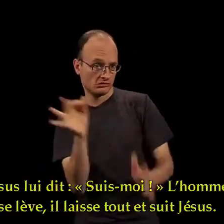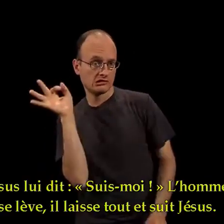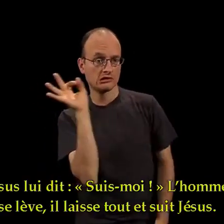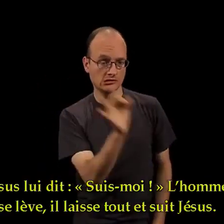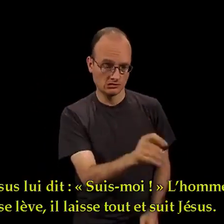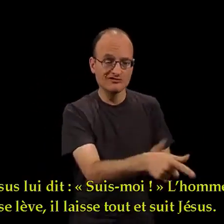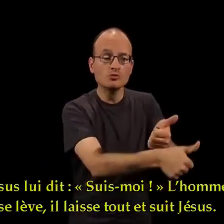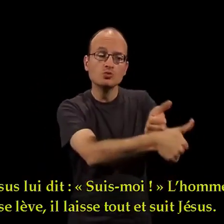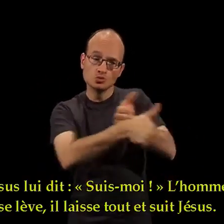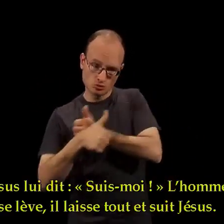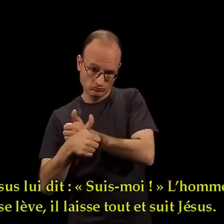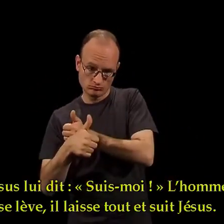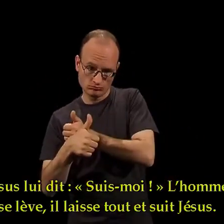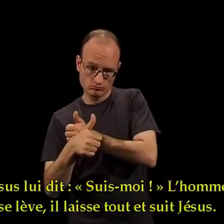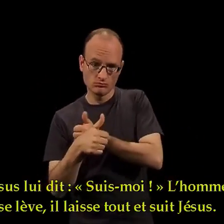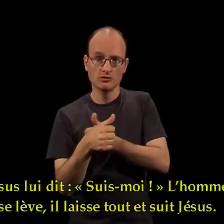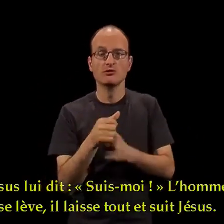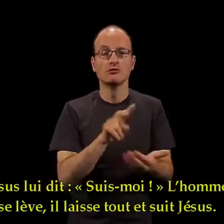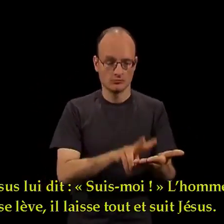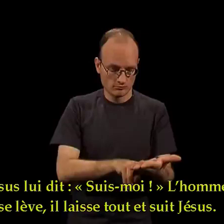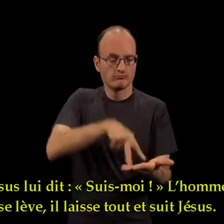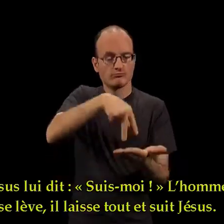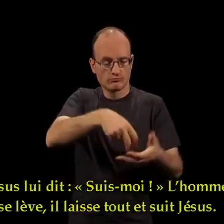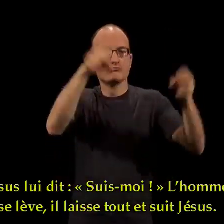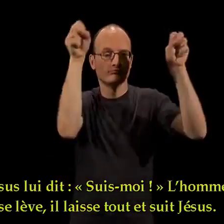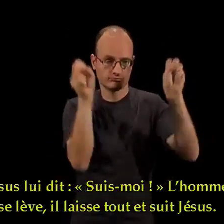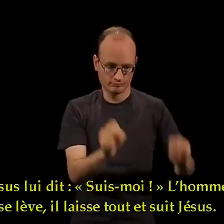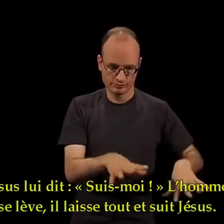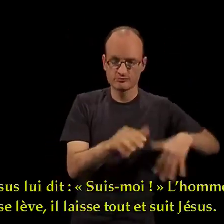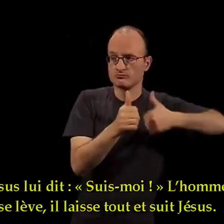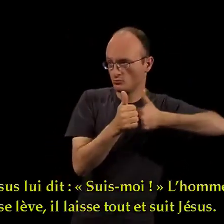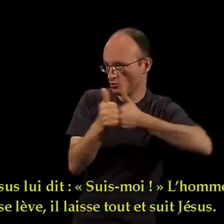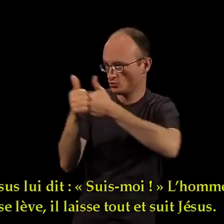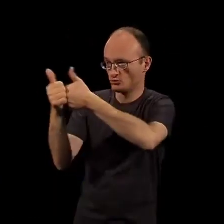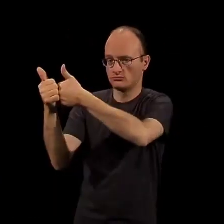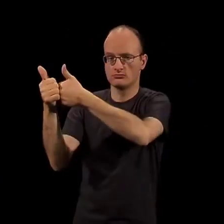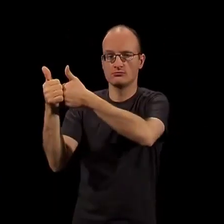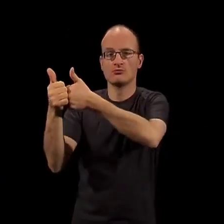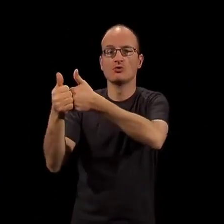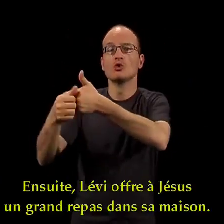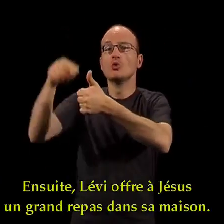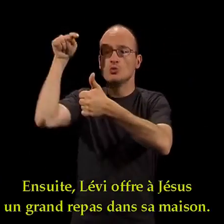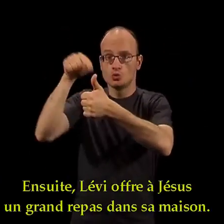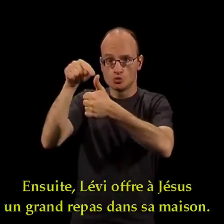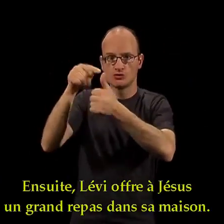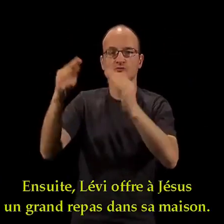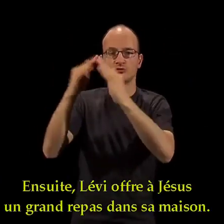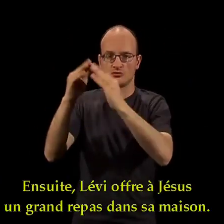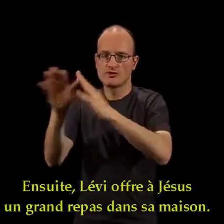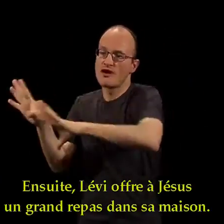Jésus lui dit « Suis-moi ». L'homme se lève, il laisse tout et suit Jésus. Ensuite, Lévi